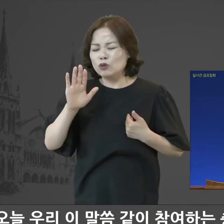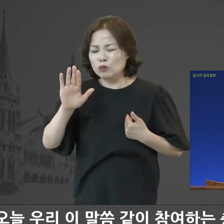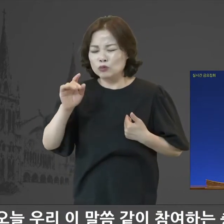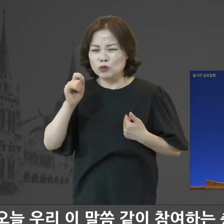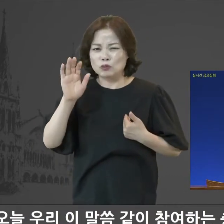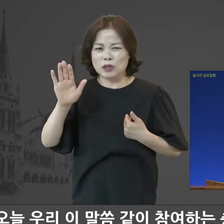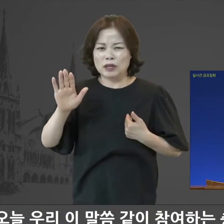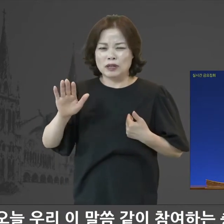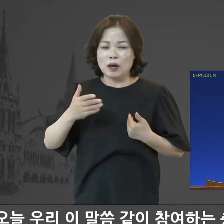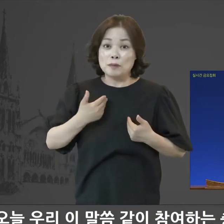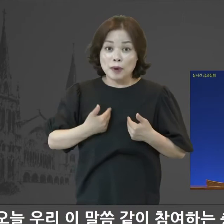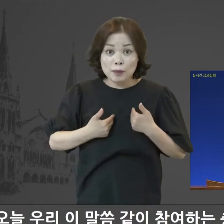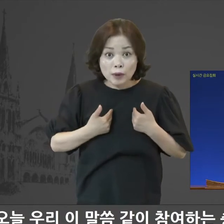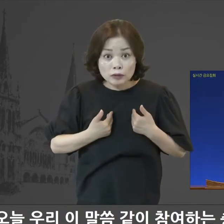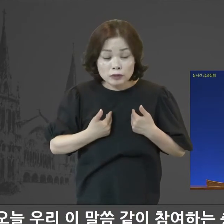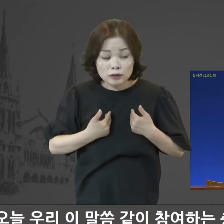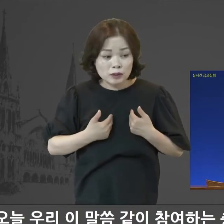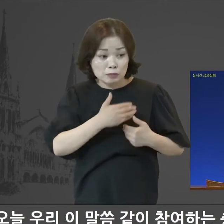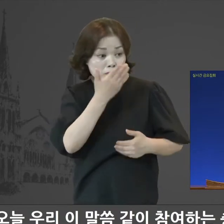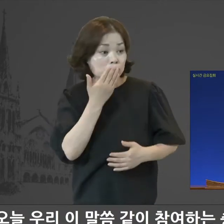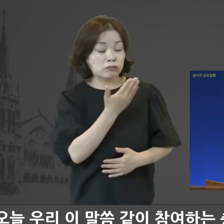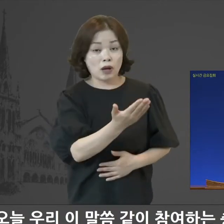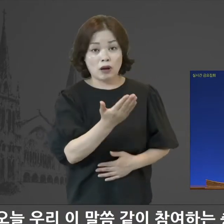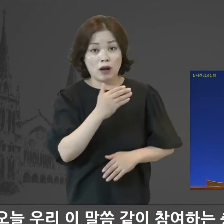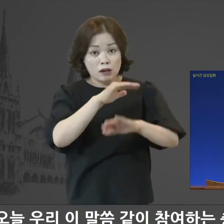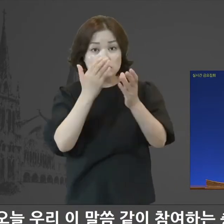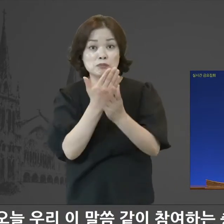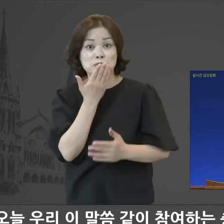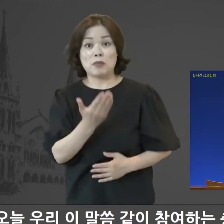후에. 바빠도요, 할 거 다 할 수 있습니다.